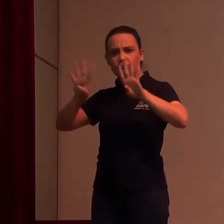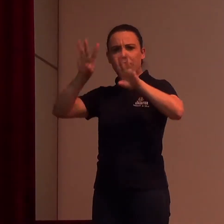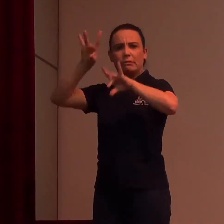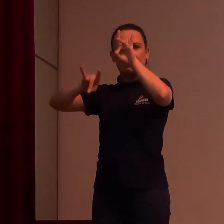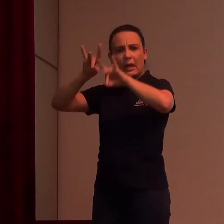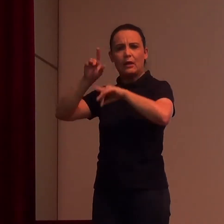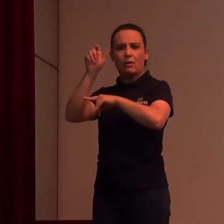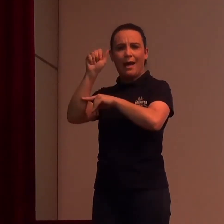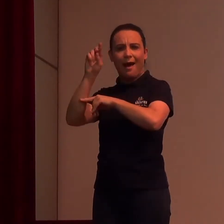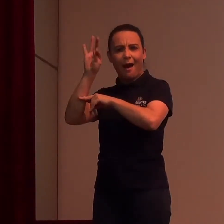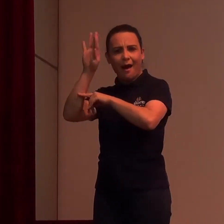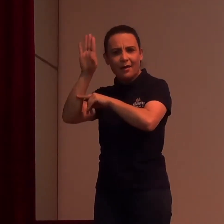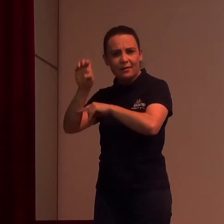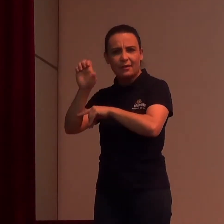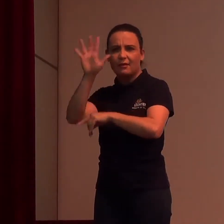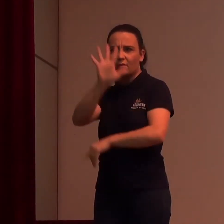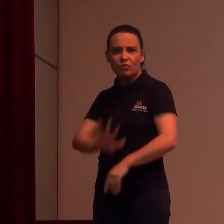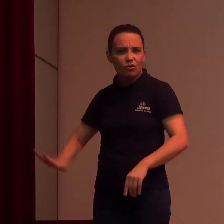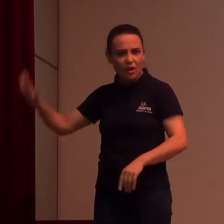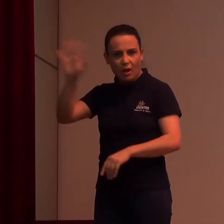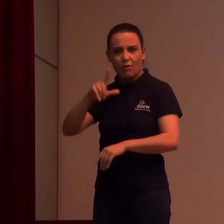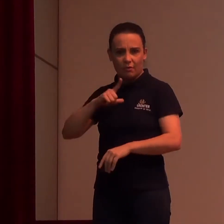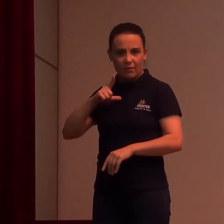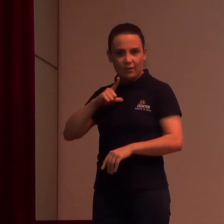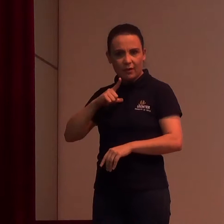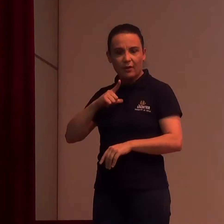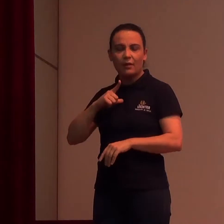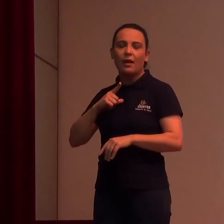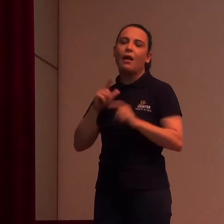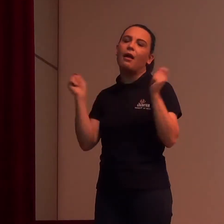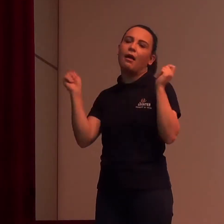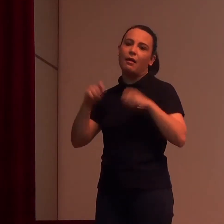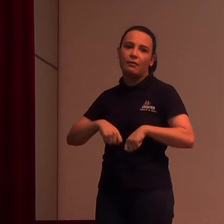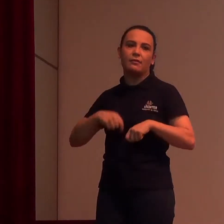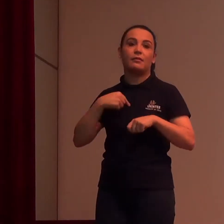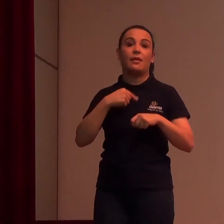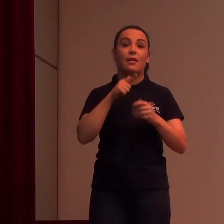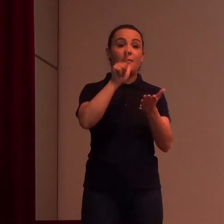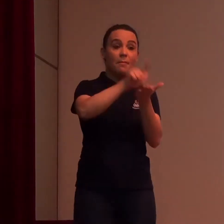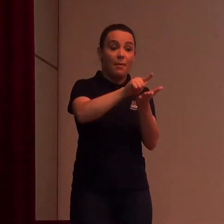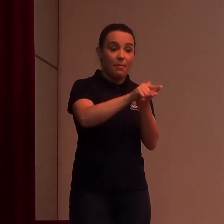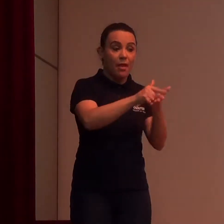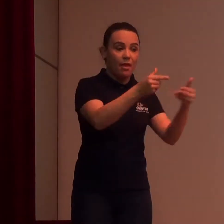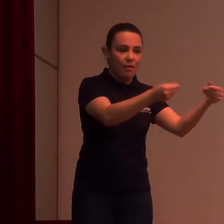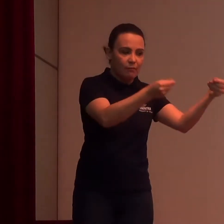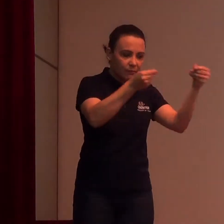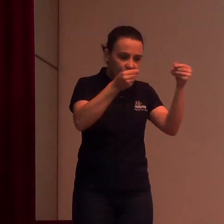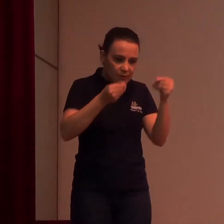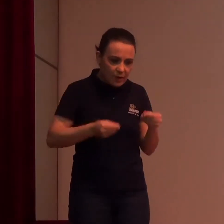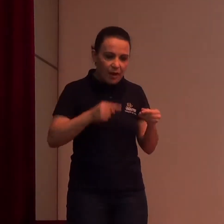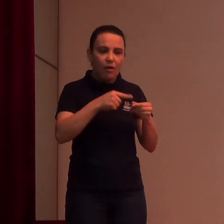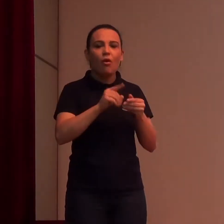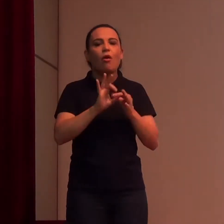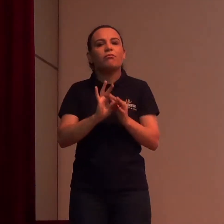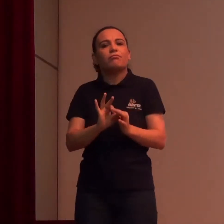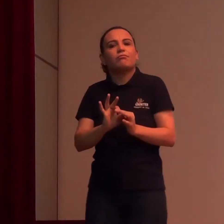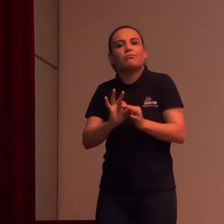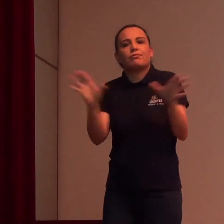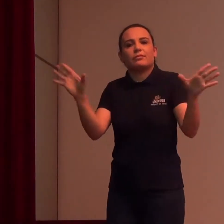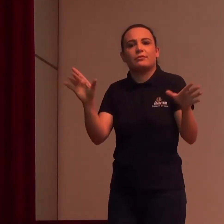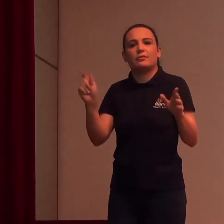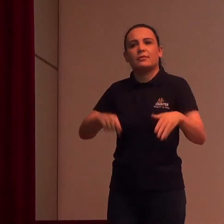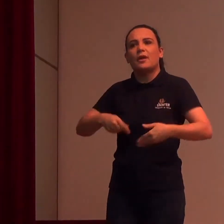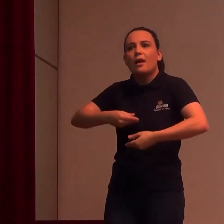você, dá lá um papelzinho que você vai poder ir atrás de patrocinador para o seu projeto, e que essas empresas, elas